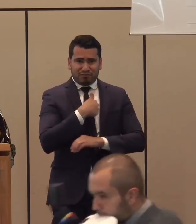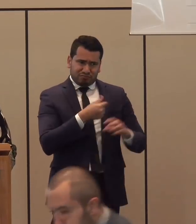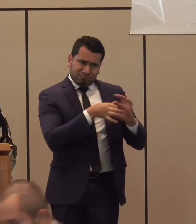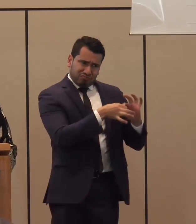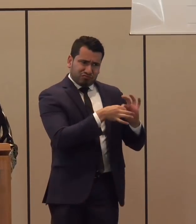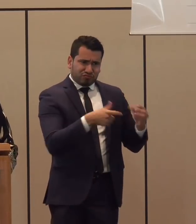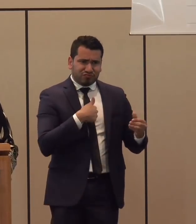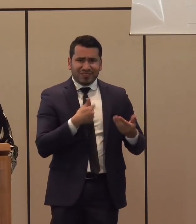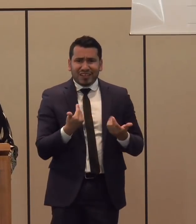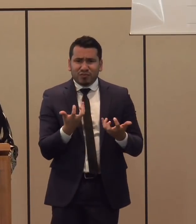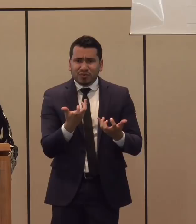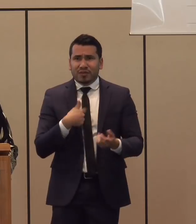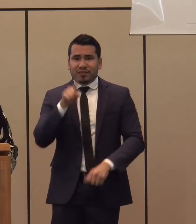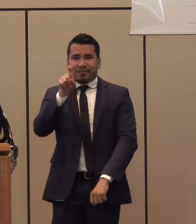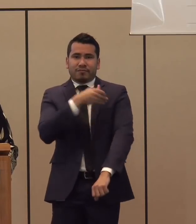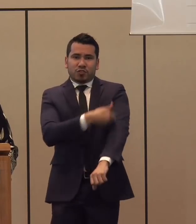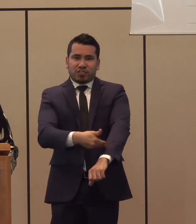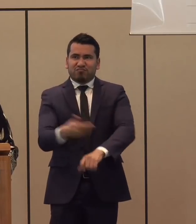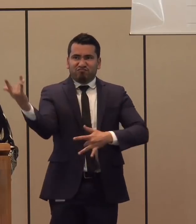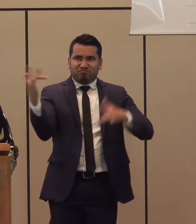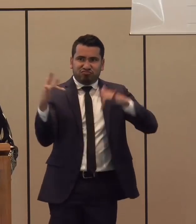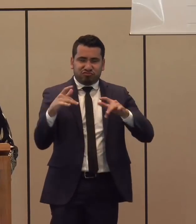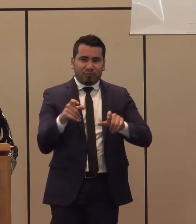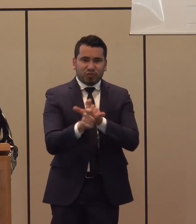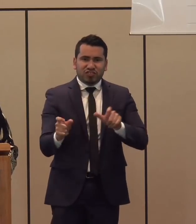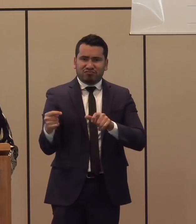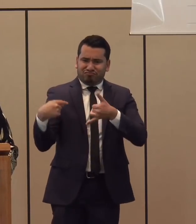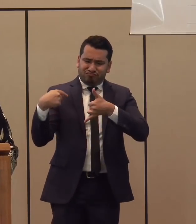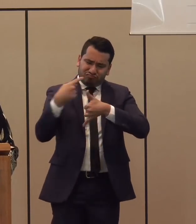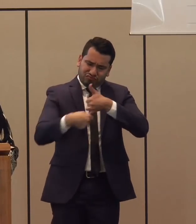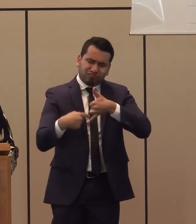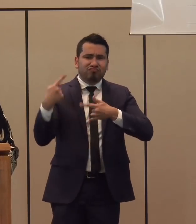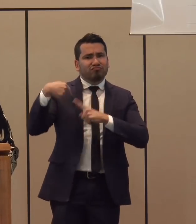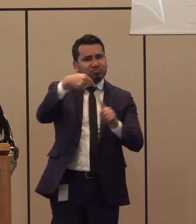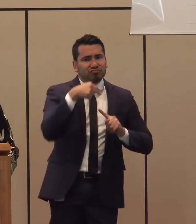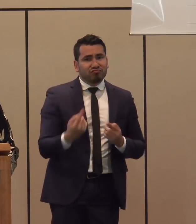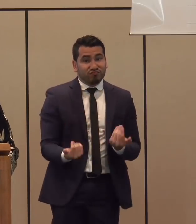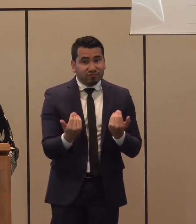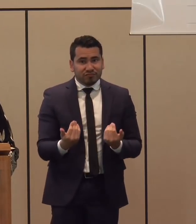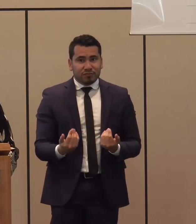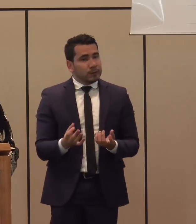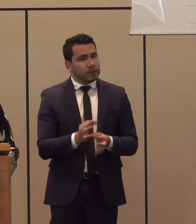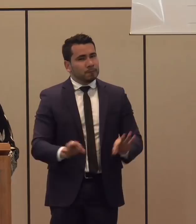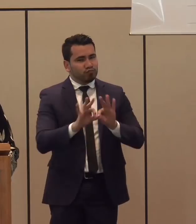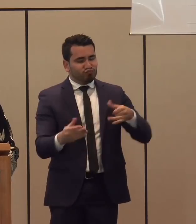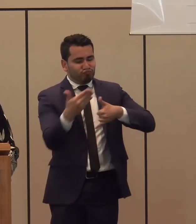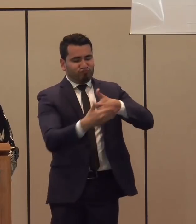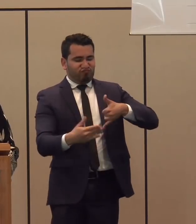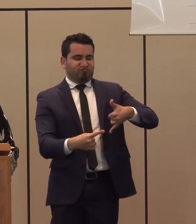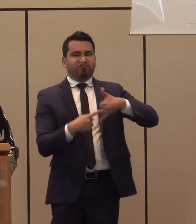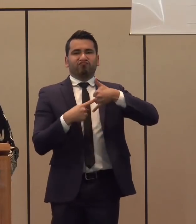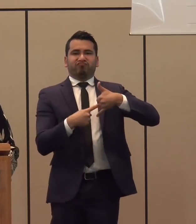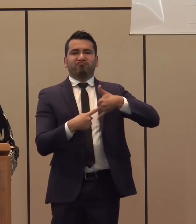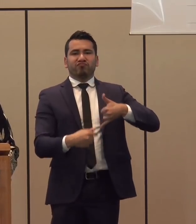acompañan y yo creo que es muy importante el posicionamiento de colombia por fuera y ese es otro mensaje